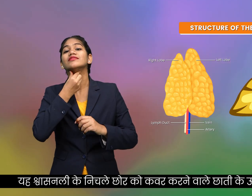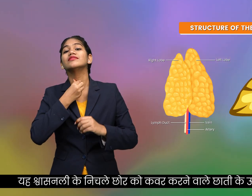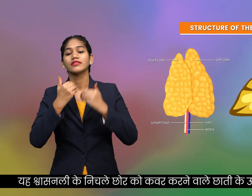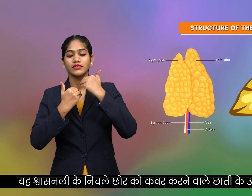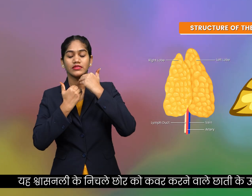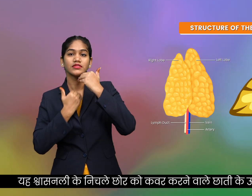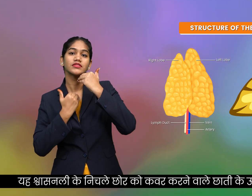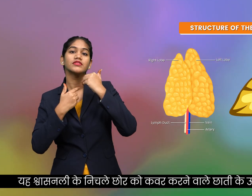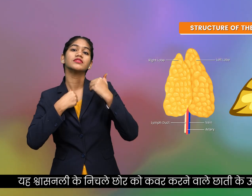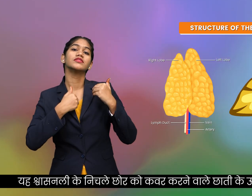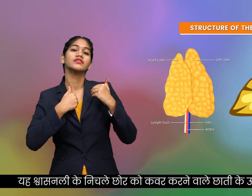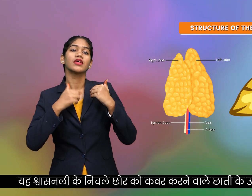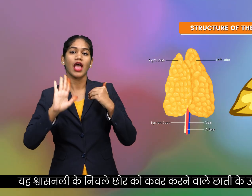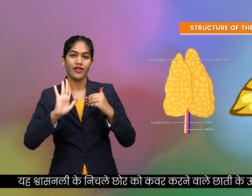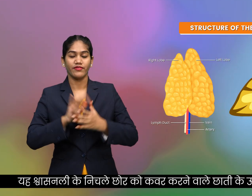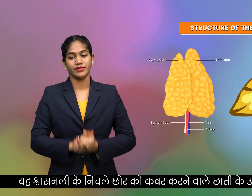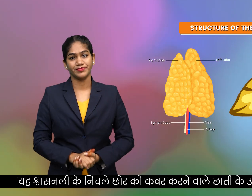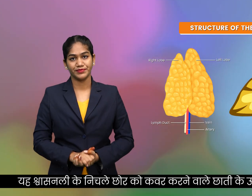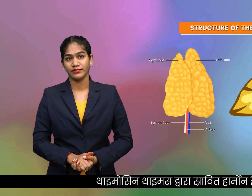ऊपरी हिस्से में स्थित है।